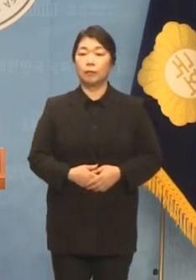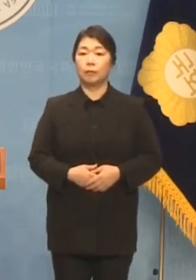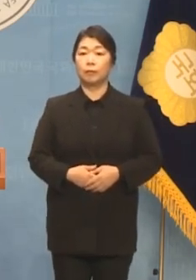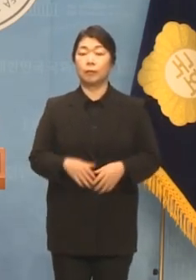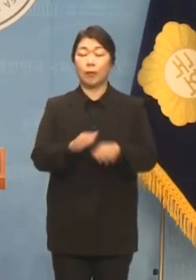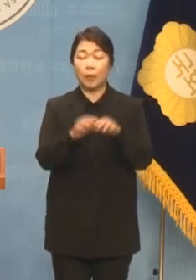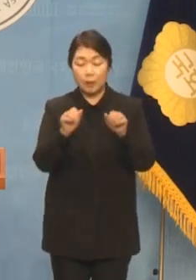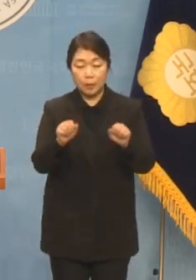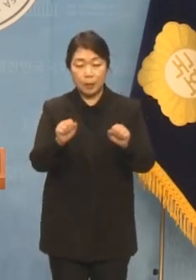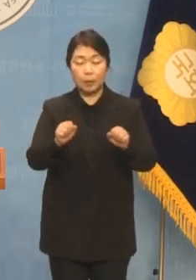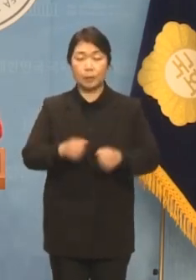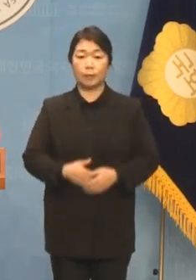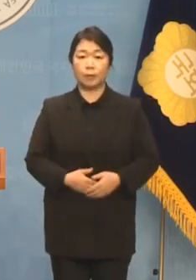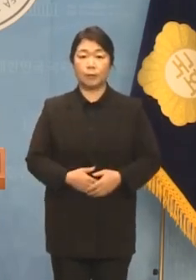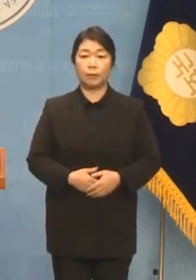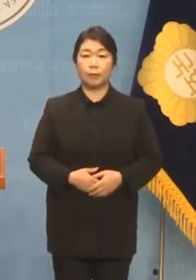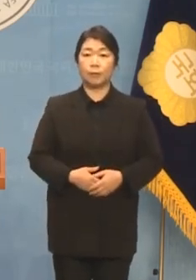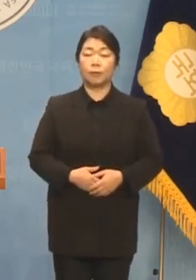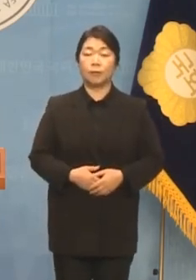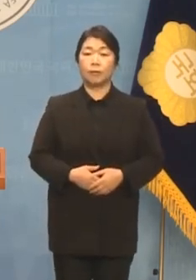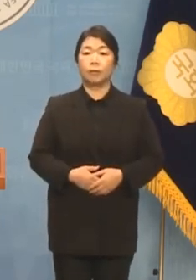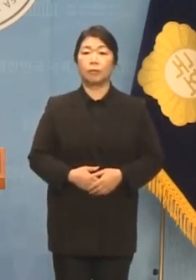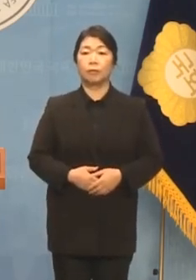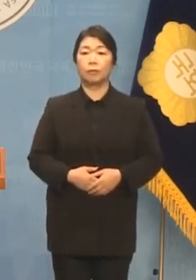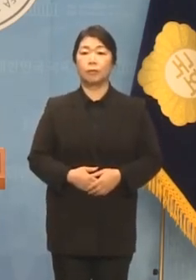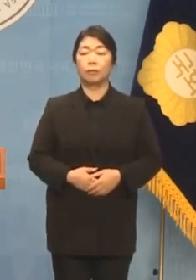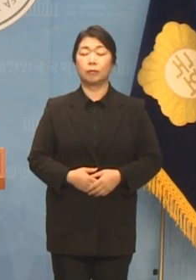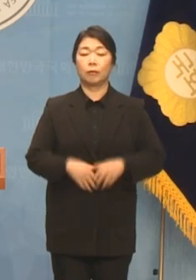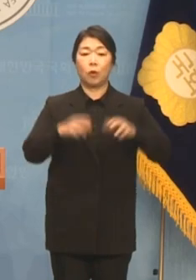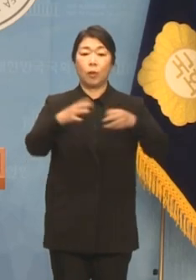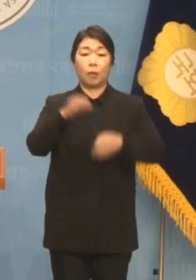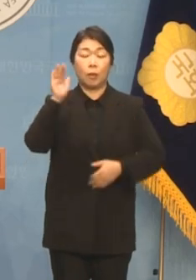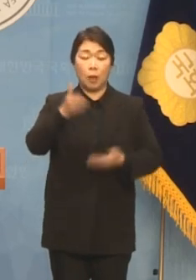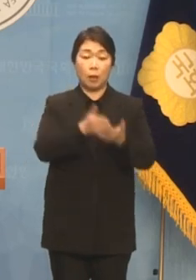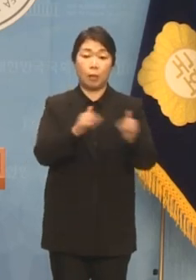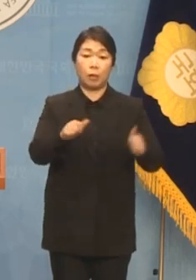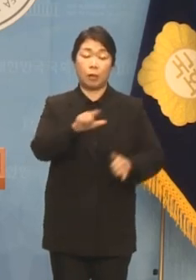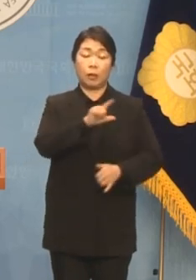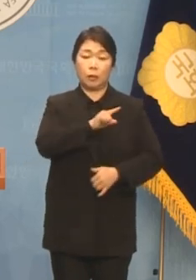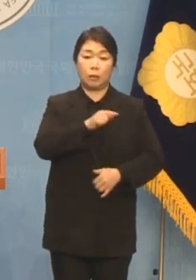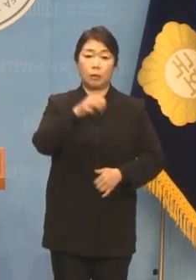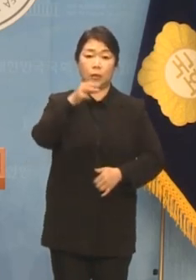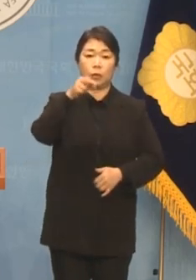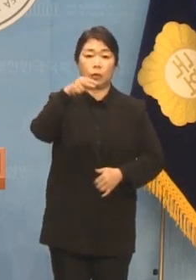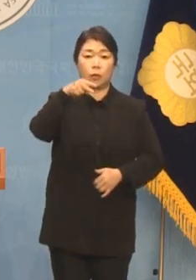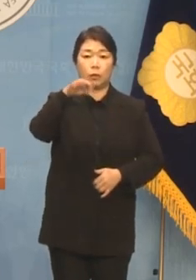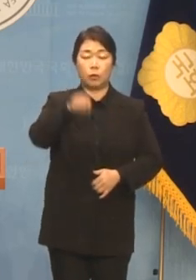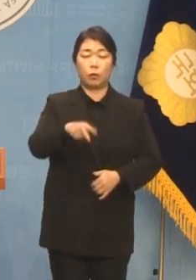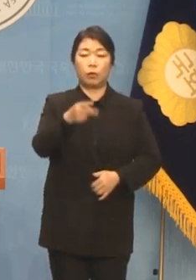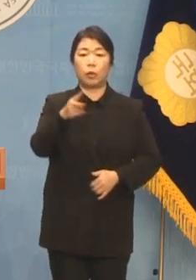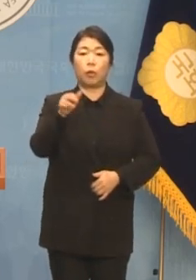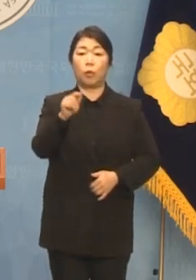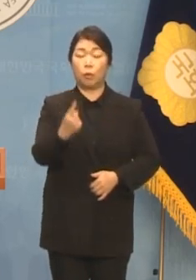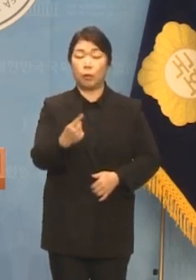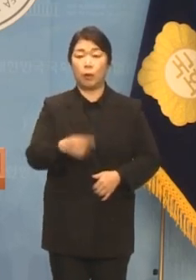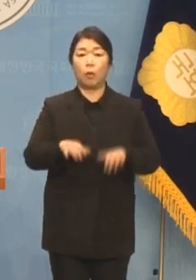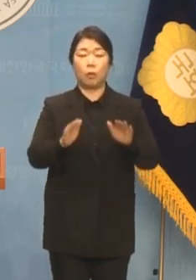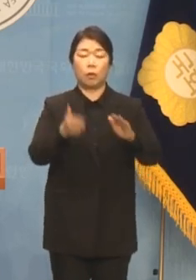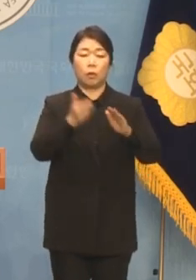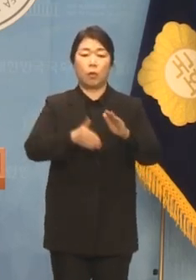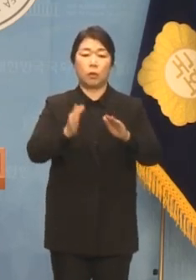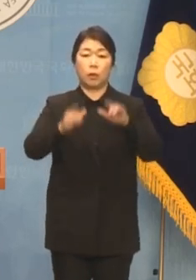네 안녕하십니까에 국민의 미래 대변인 유영훈 있니다 오늘 공식 선거 일정이